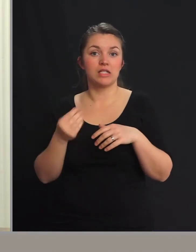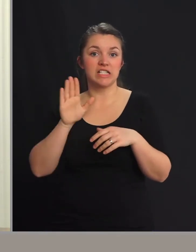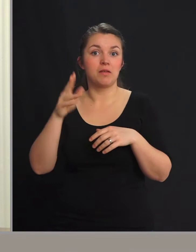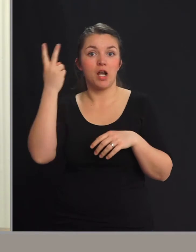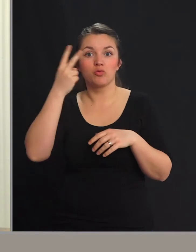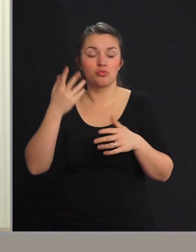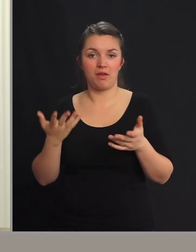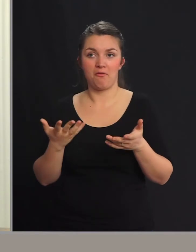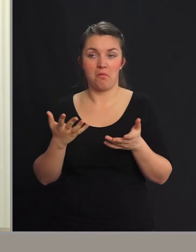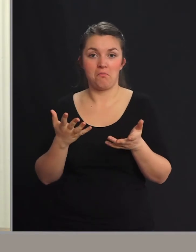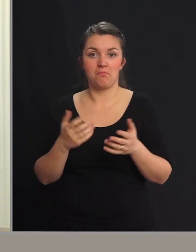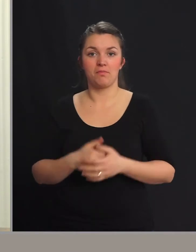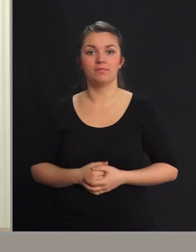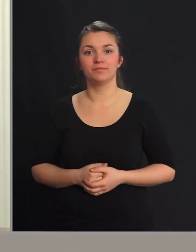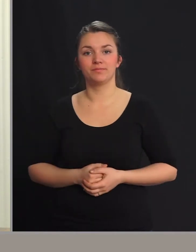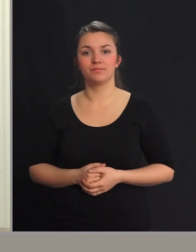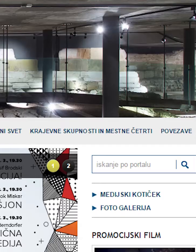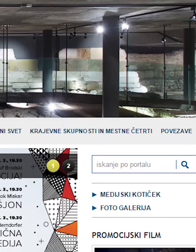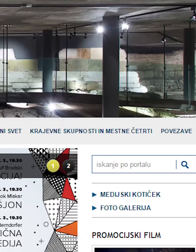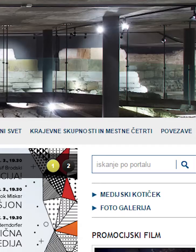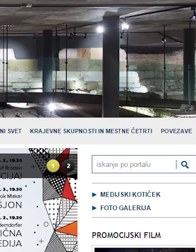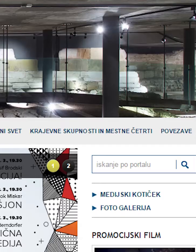in z njenim razumevanjem.